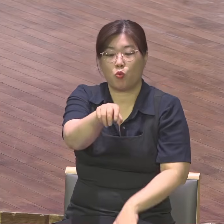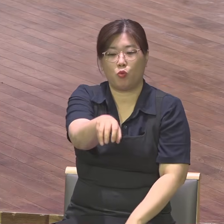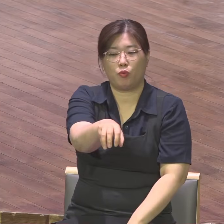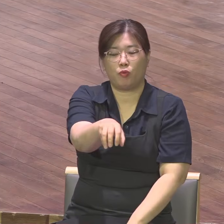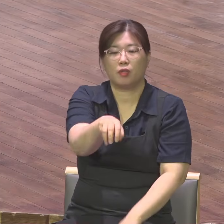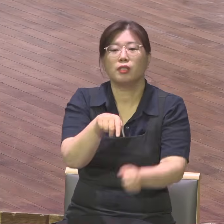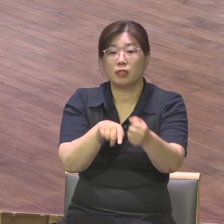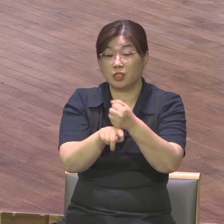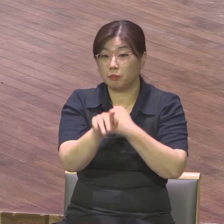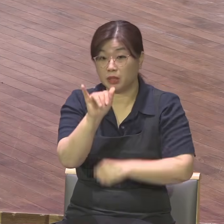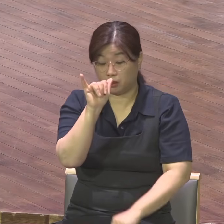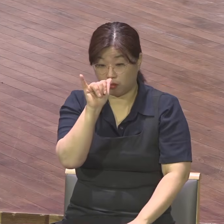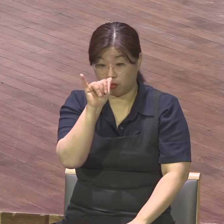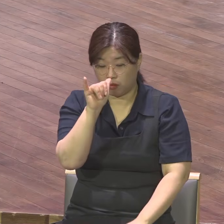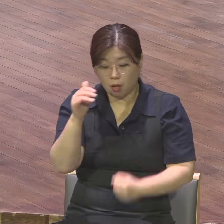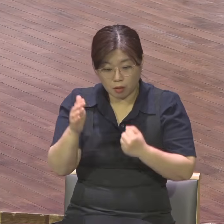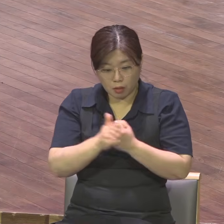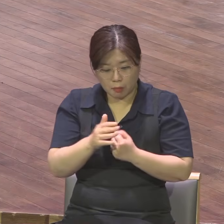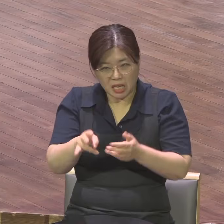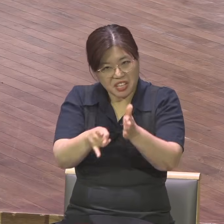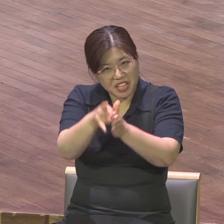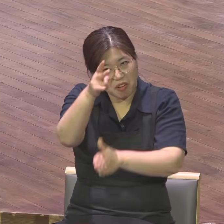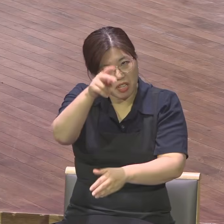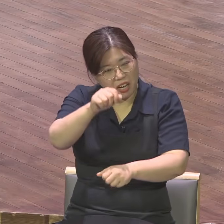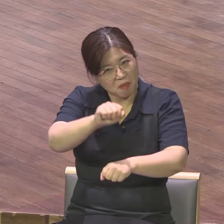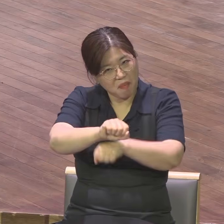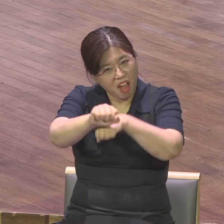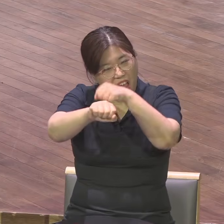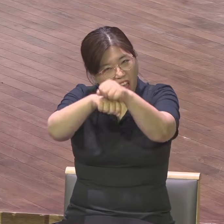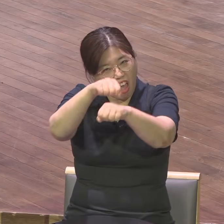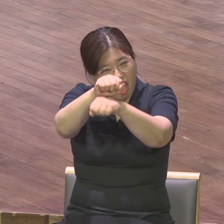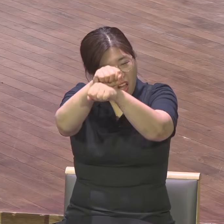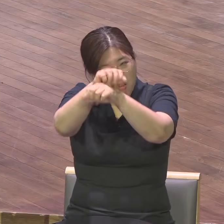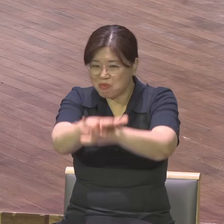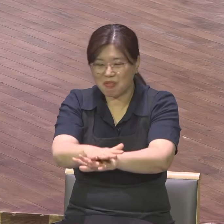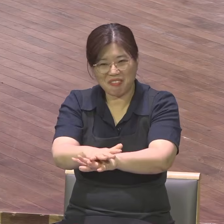결코 무너질 것이라고는 생각조차 한 적이 없어요.